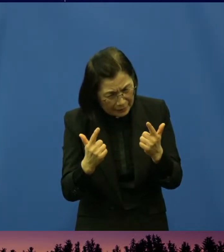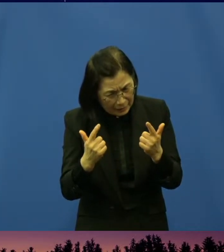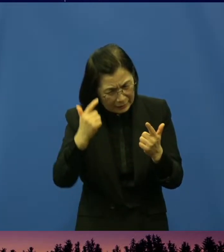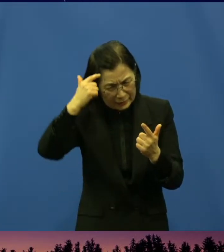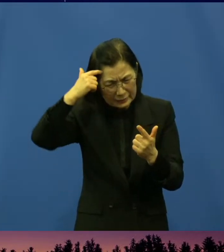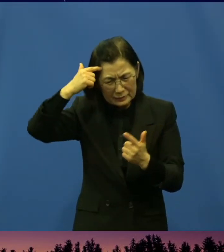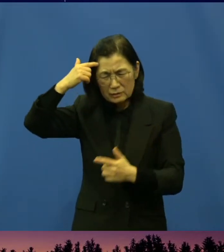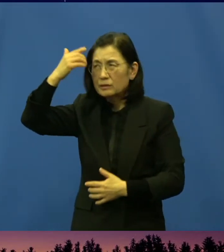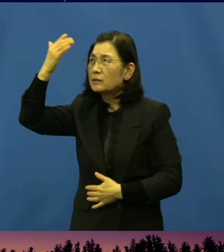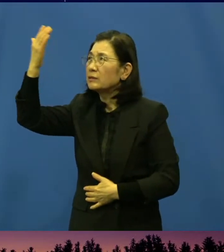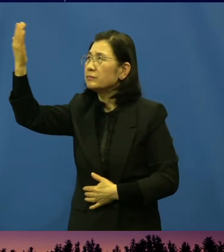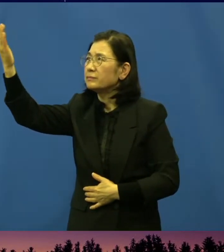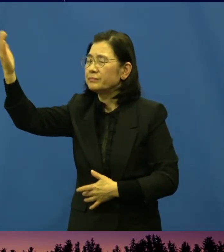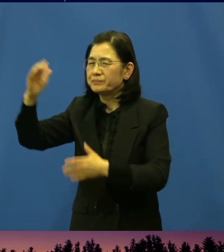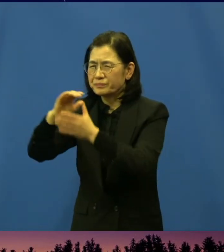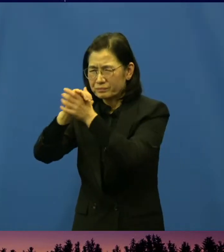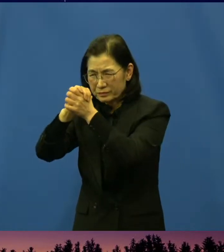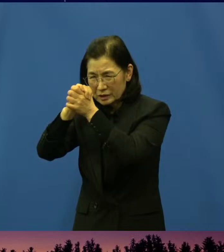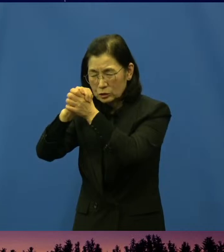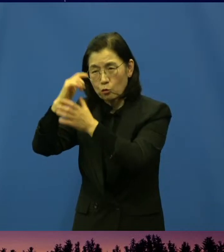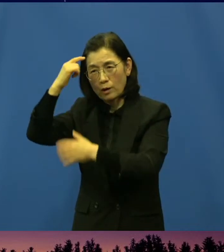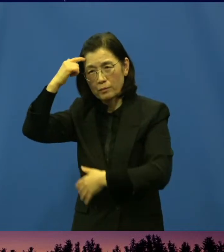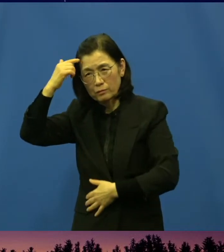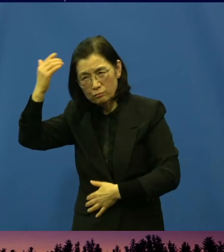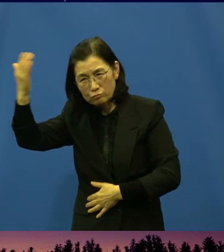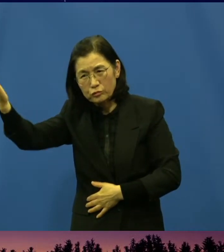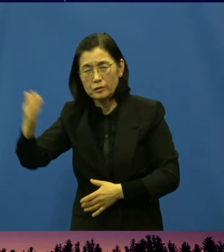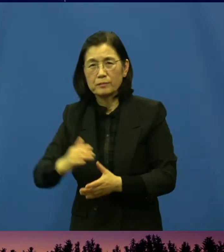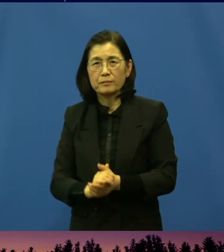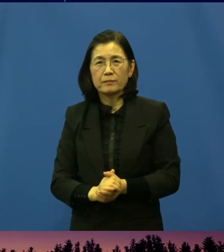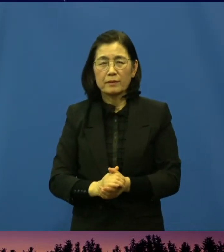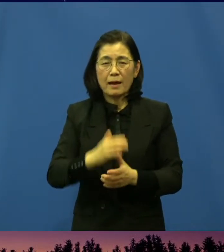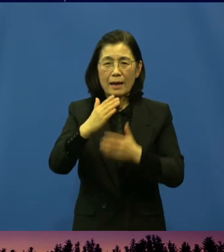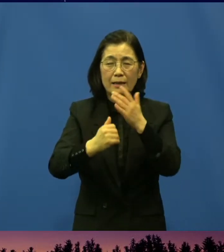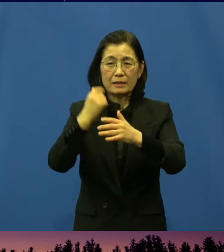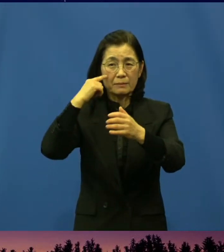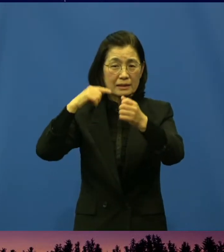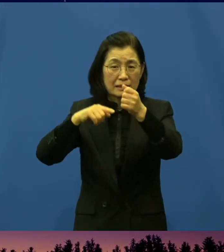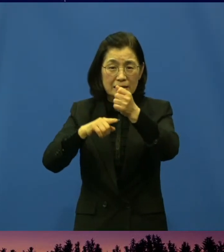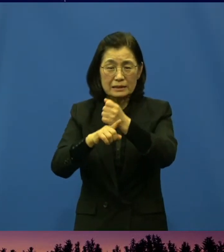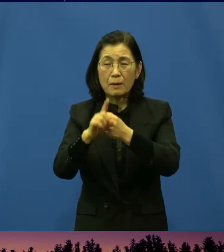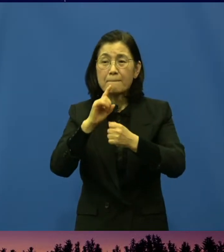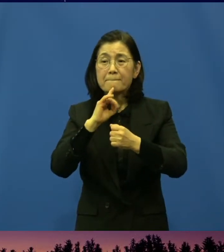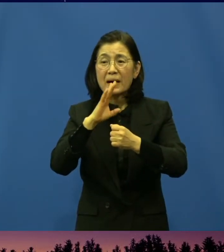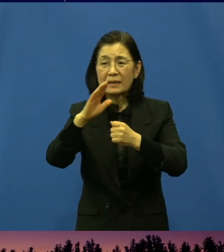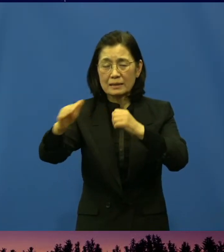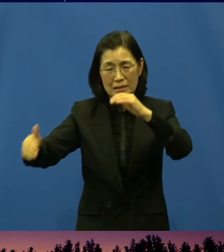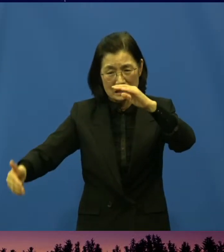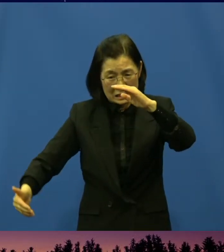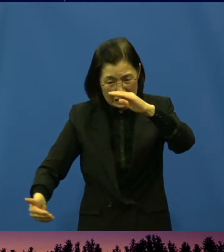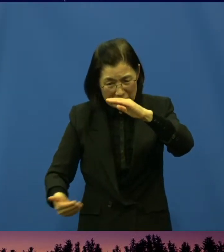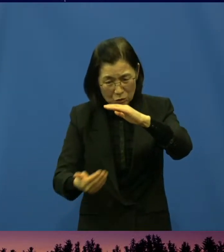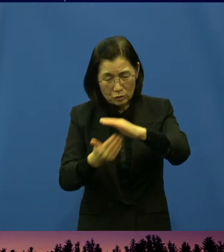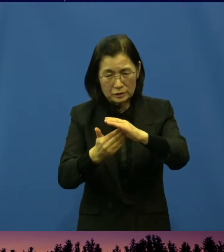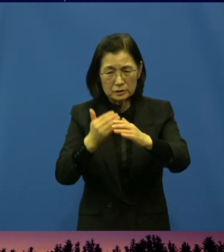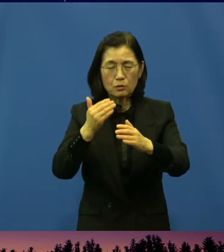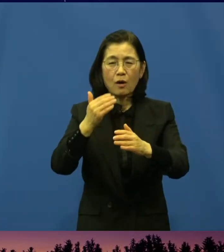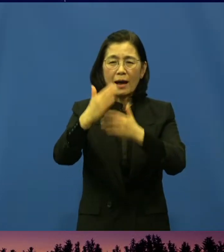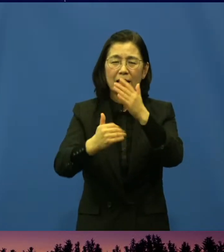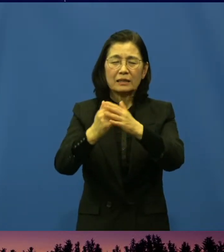하나님의 뜻이냐 아니냐가 중요한 거거든요. 왜냐하면 하나님의 뜻만 이루어지고 그 뜻만 영원하기 때문에